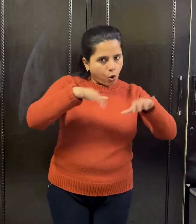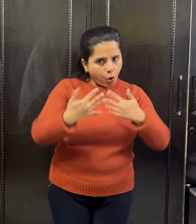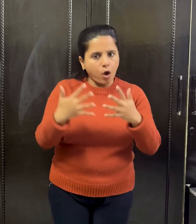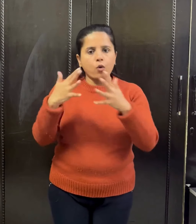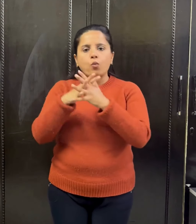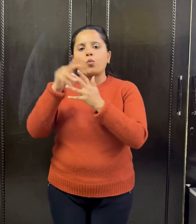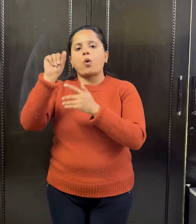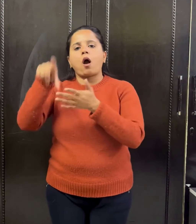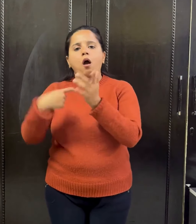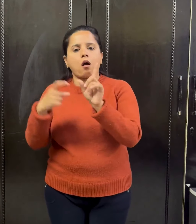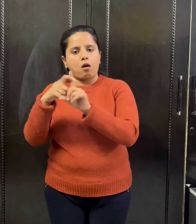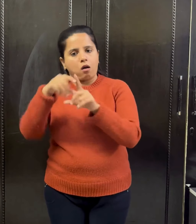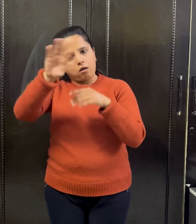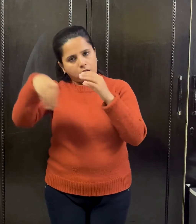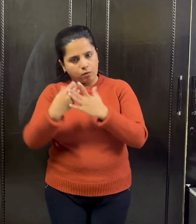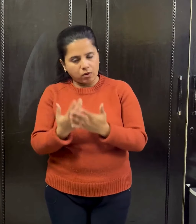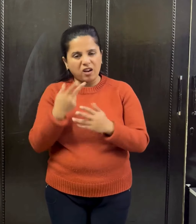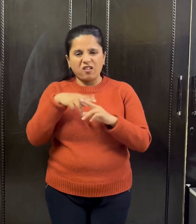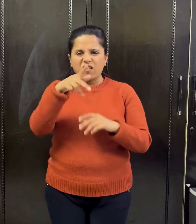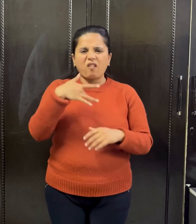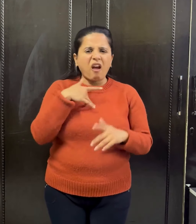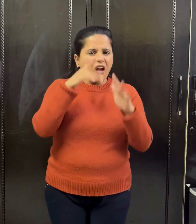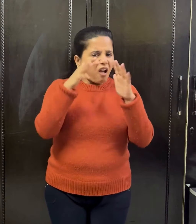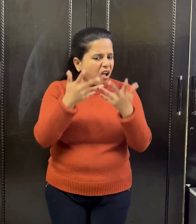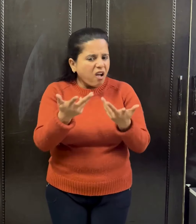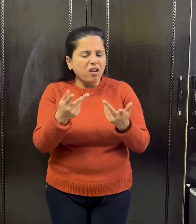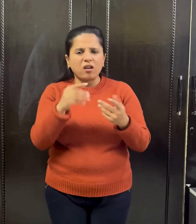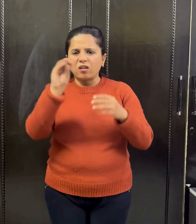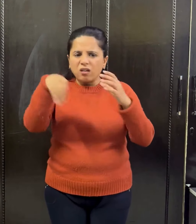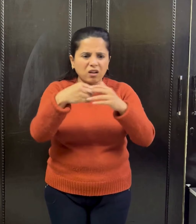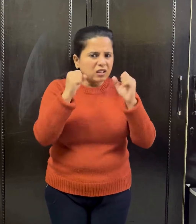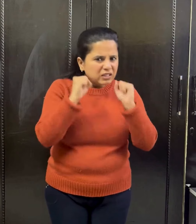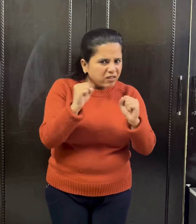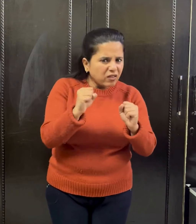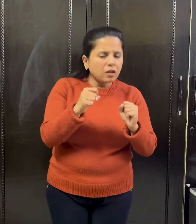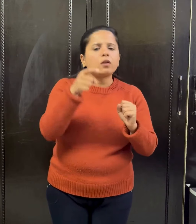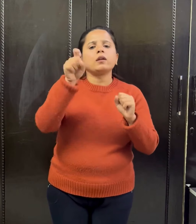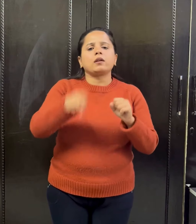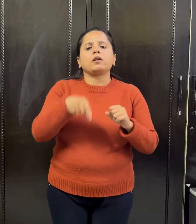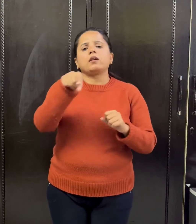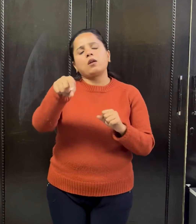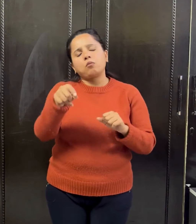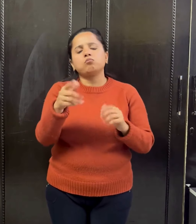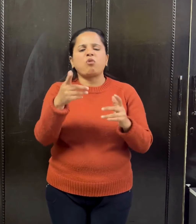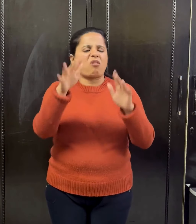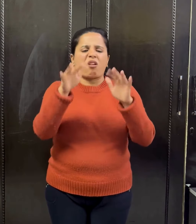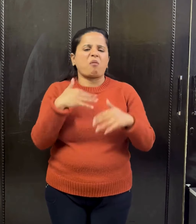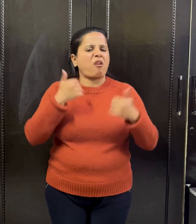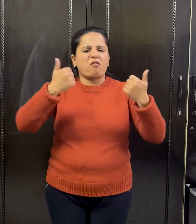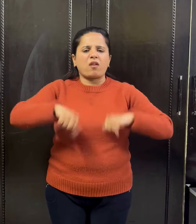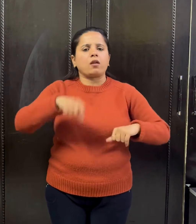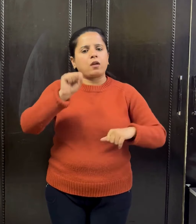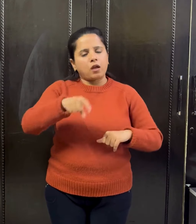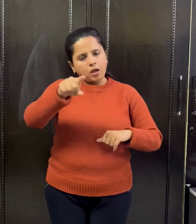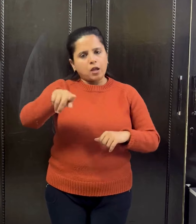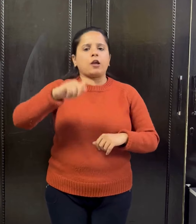अगर आपको ये डिफिकल्ट लगे तो एक 10 मिनट का ऑडियो या वीडियो रिकॉर्डिंग करके अपलोड